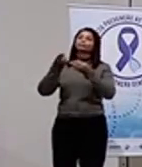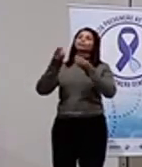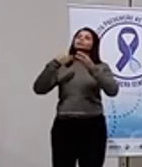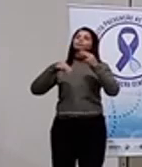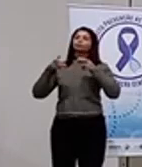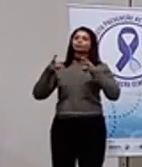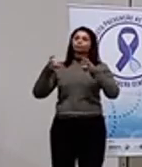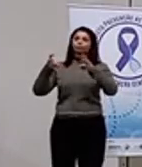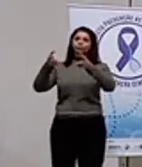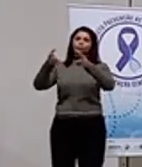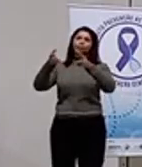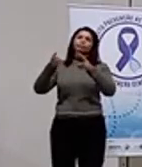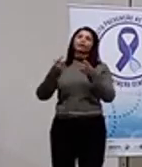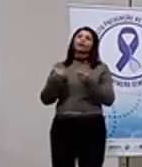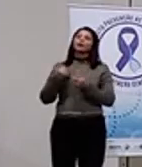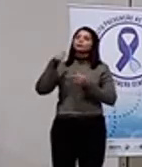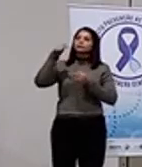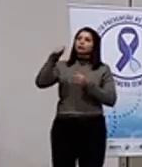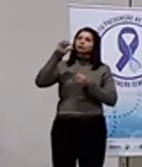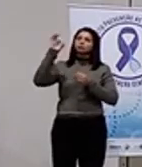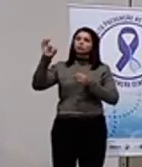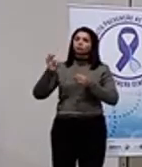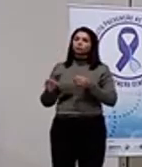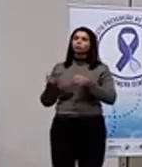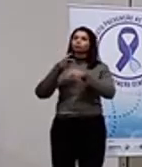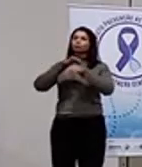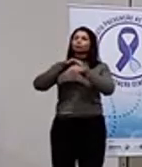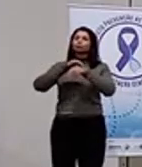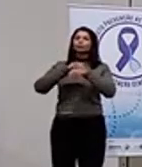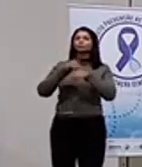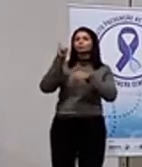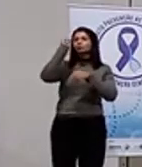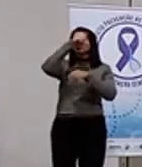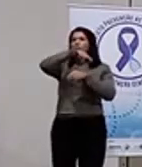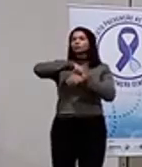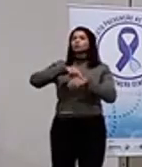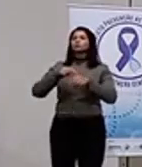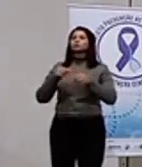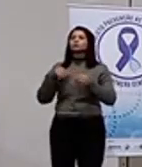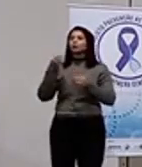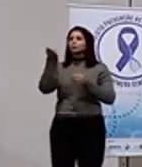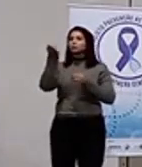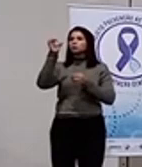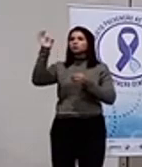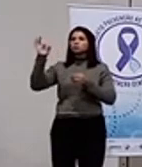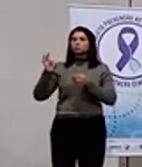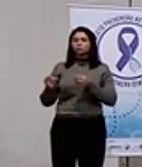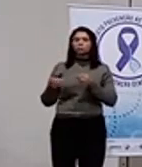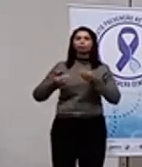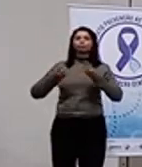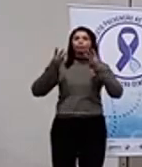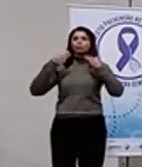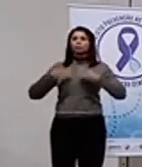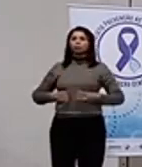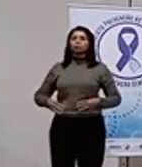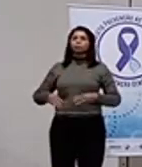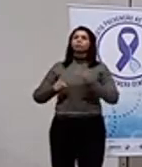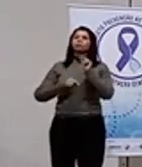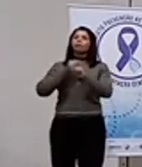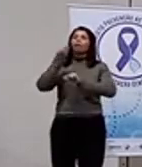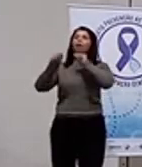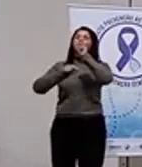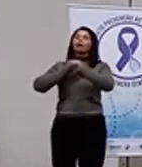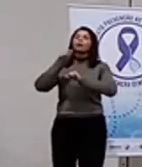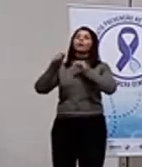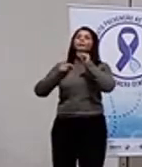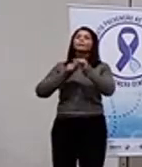Cânceres, 7% são doenças raras oftalmológicas e 6% são erros inatos no metabolismo. É claro que, por exemplo,